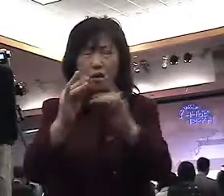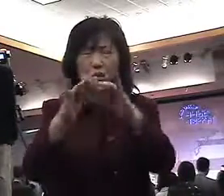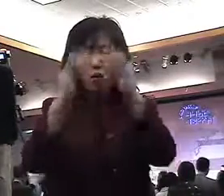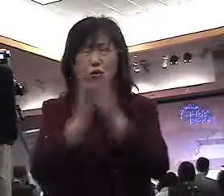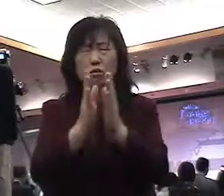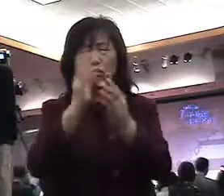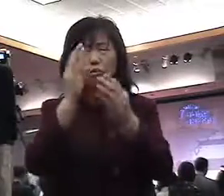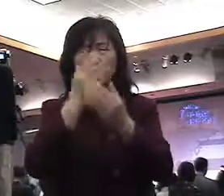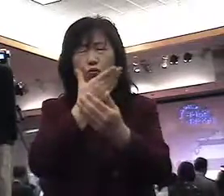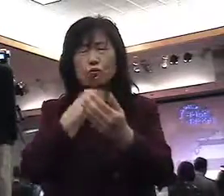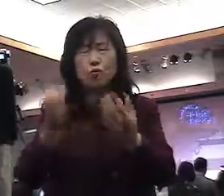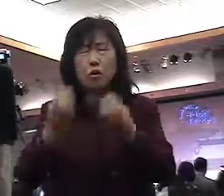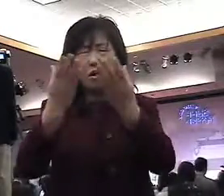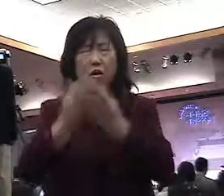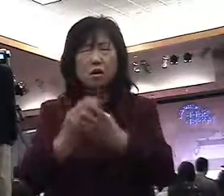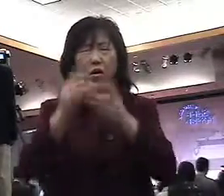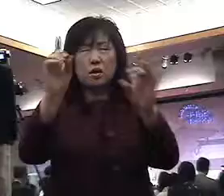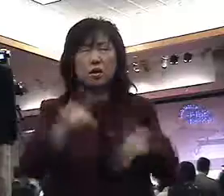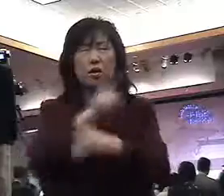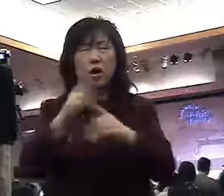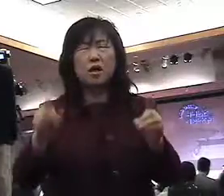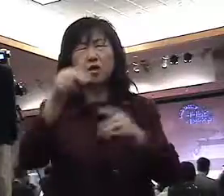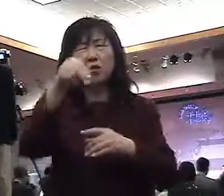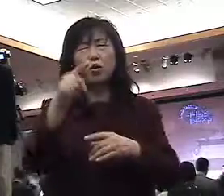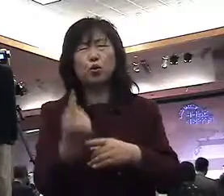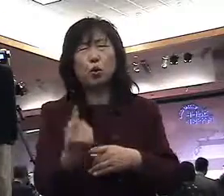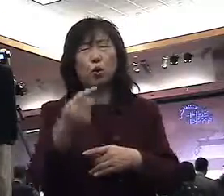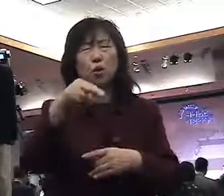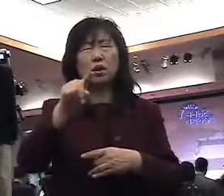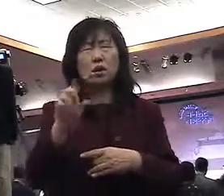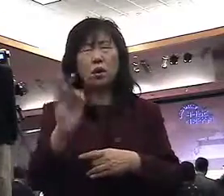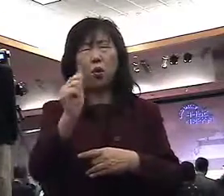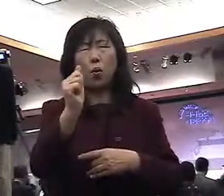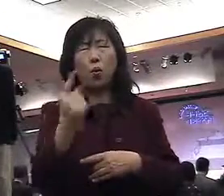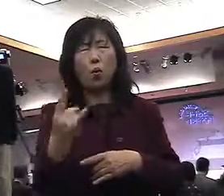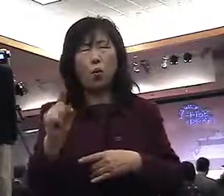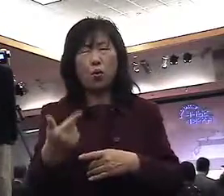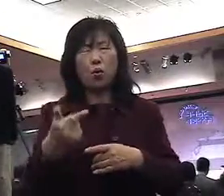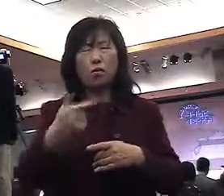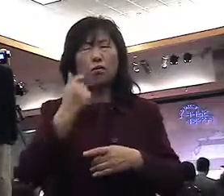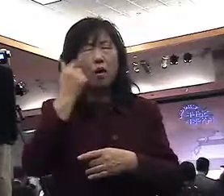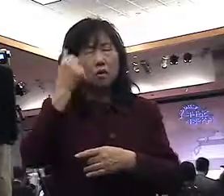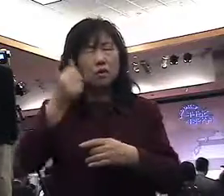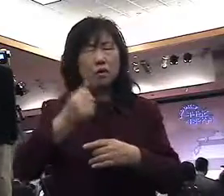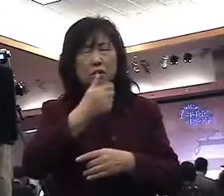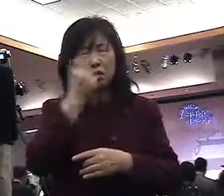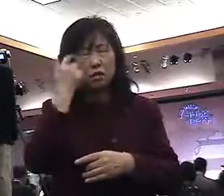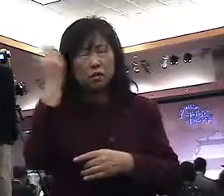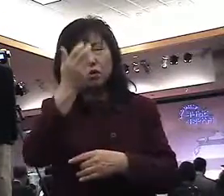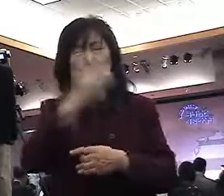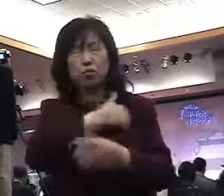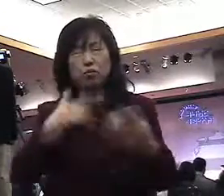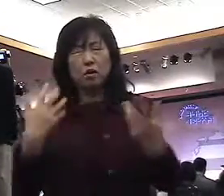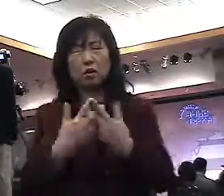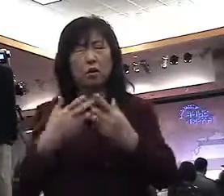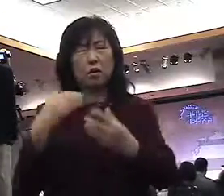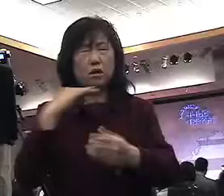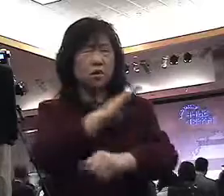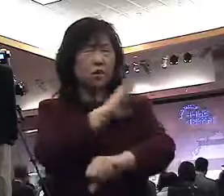주시고 지휘하시는 조성환 목사님께도 항상 성령 충만함과 능력으로 붙들어